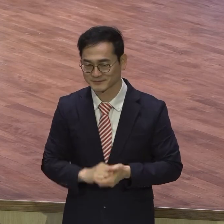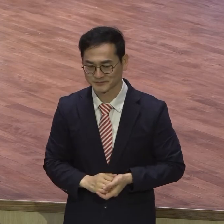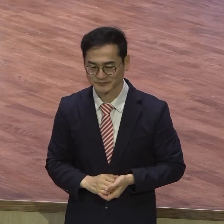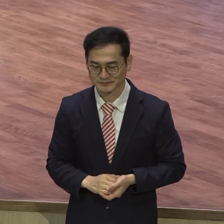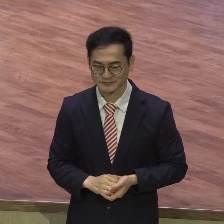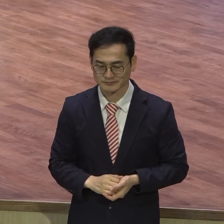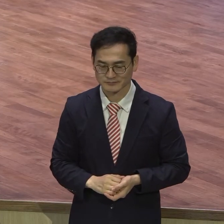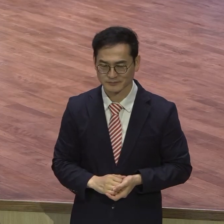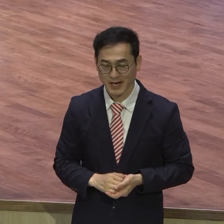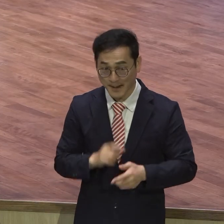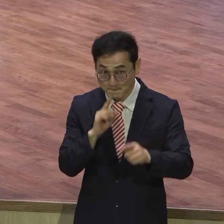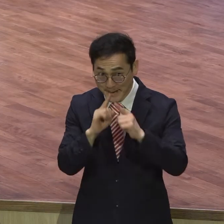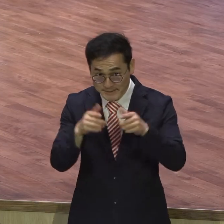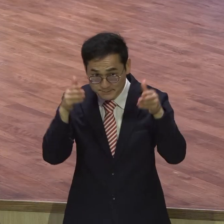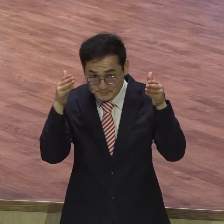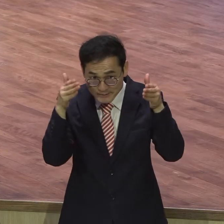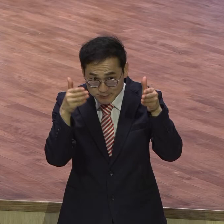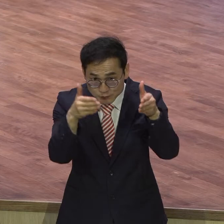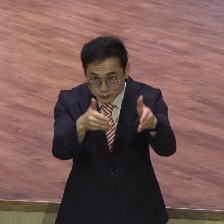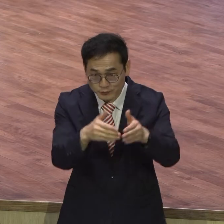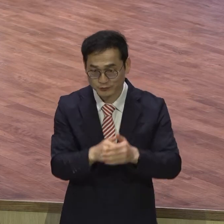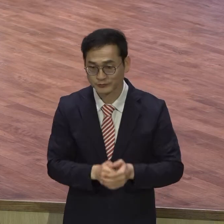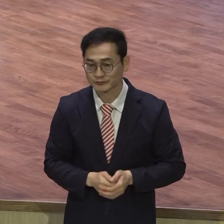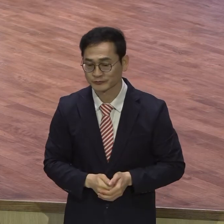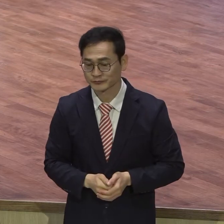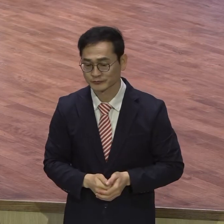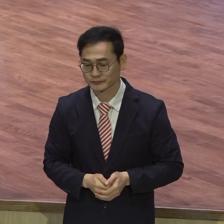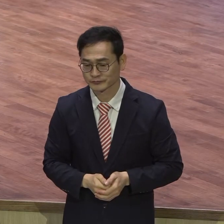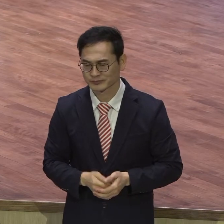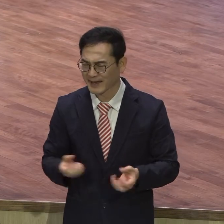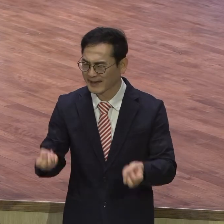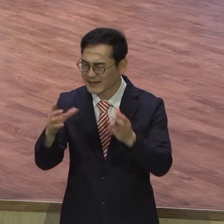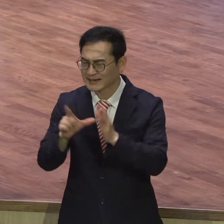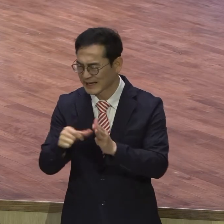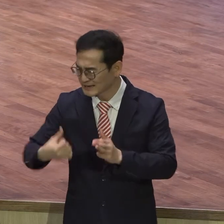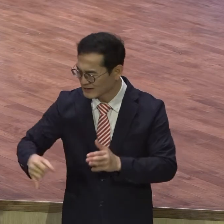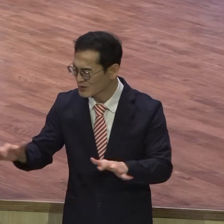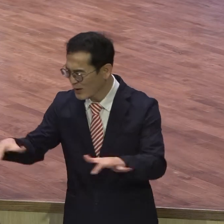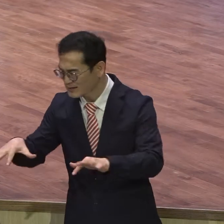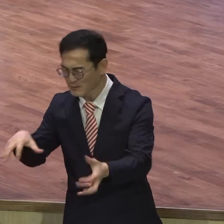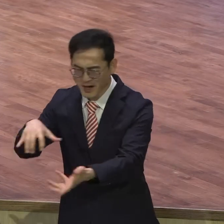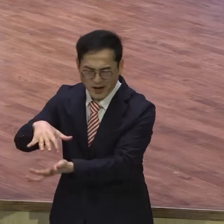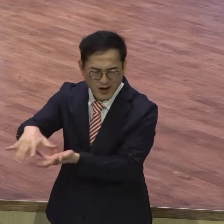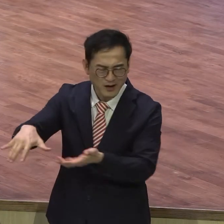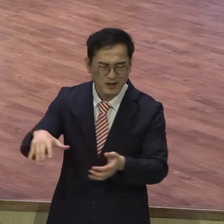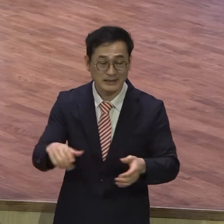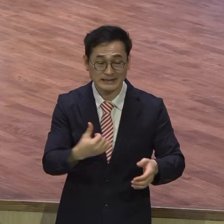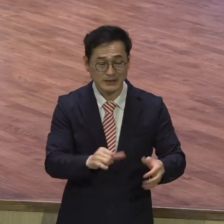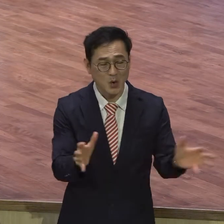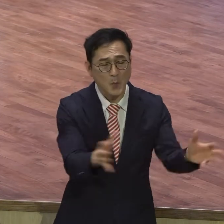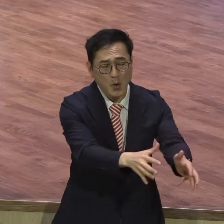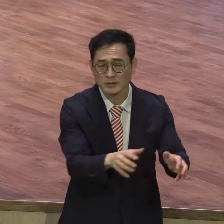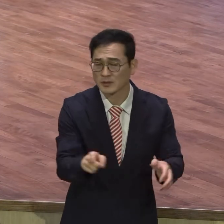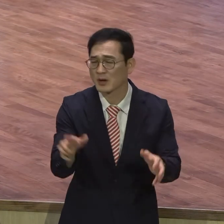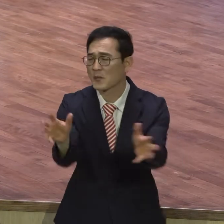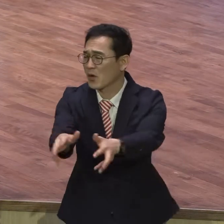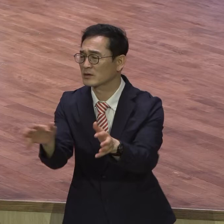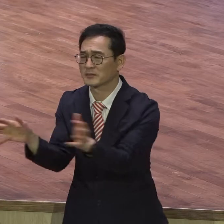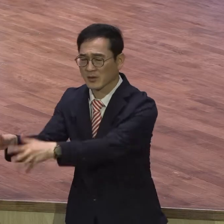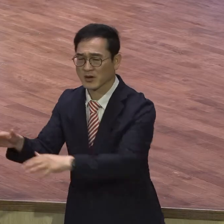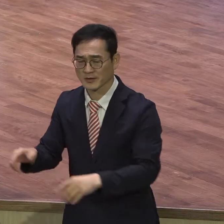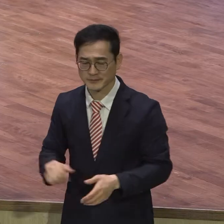메시지에 집중할 수 있는 기회 행사를 하다 보면 막 자녀들도 따로따로 모임을 가지고 이러다 보면 막 좀